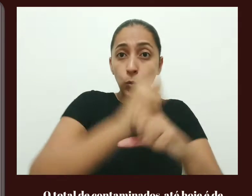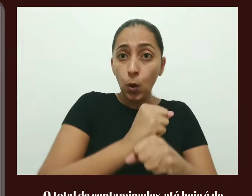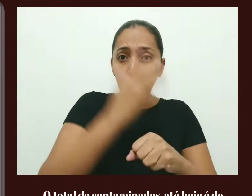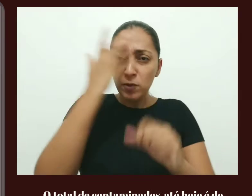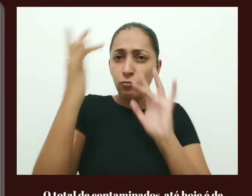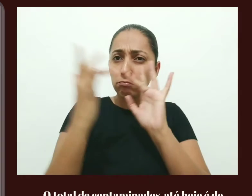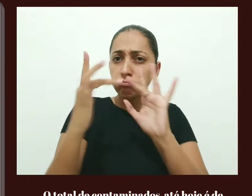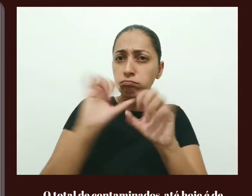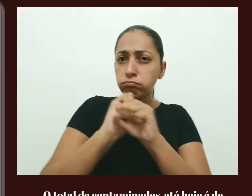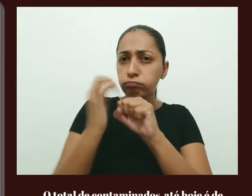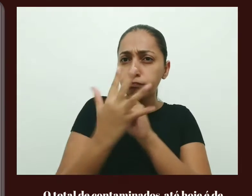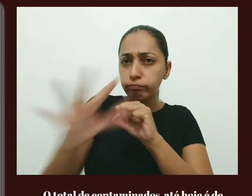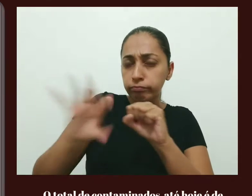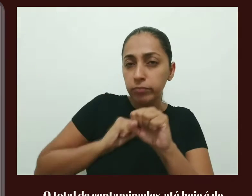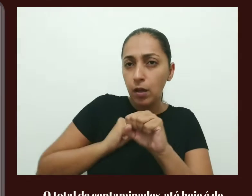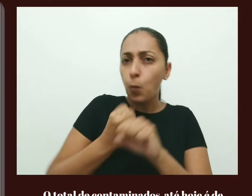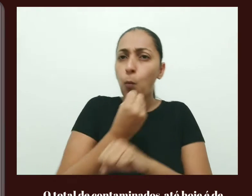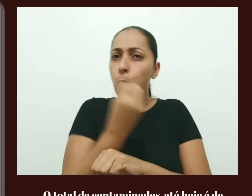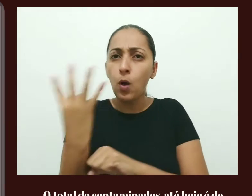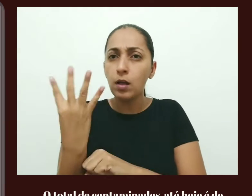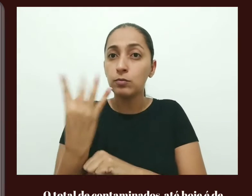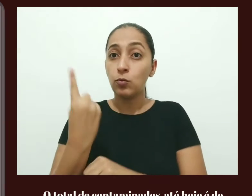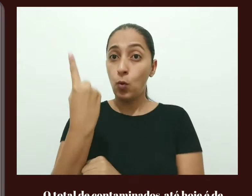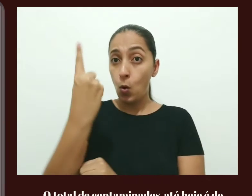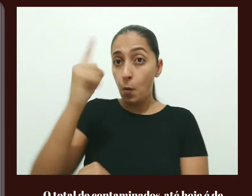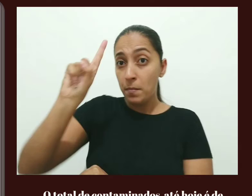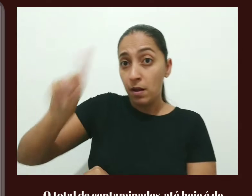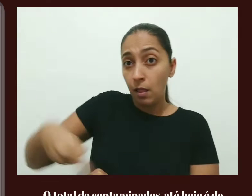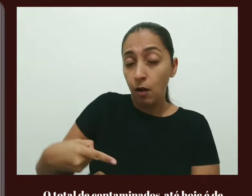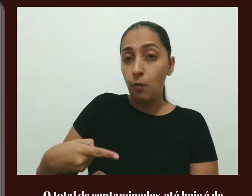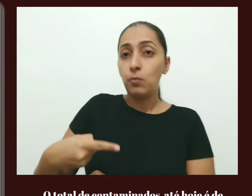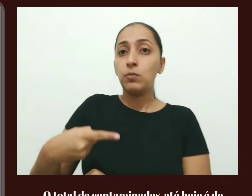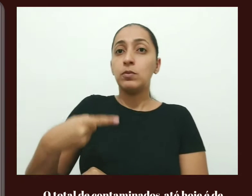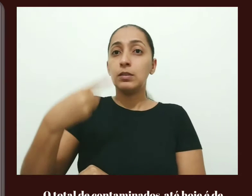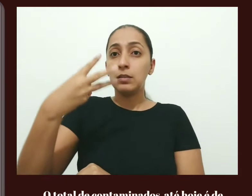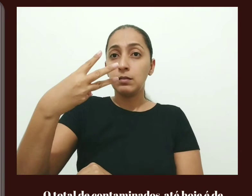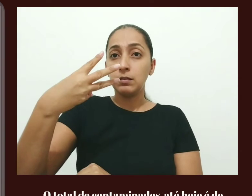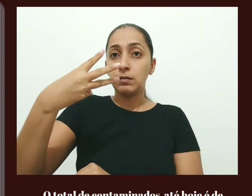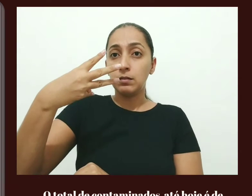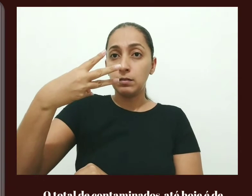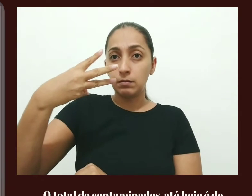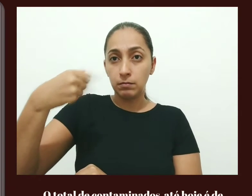O total de contaminados até hoje é de